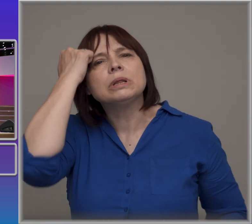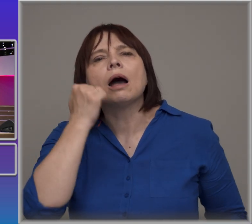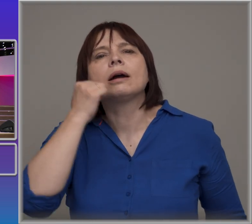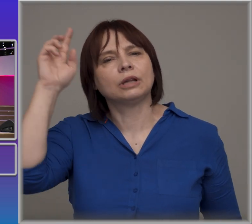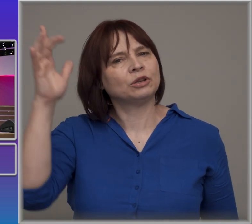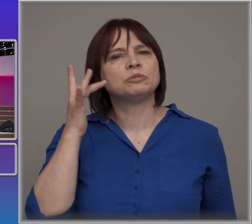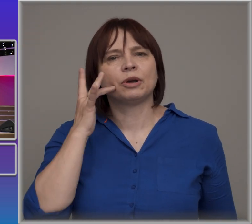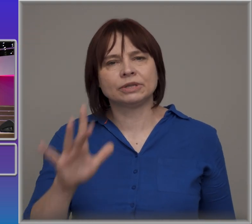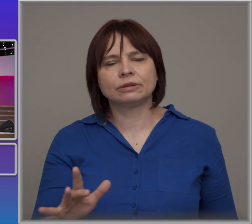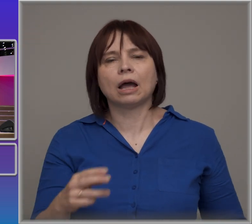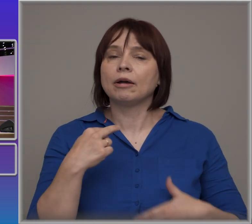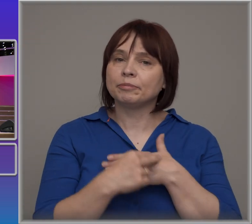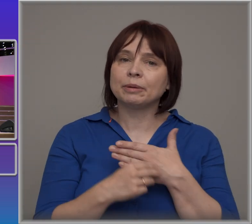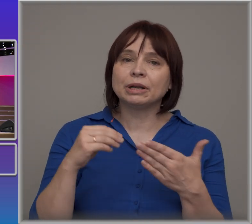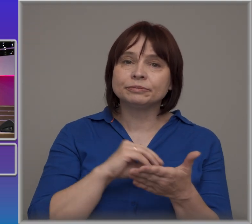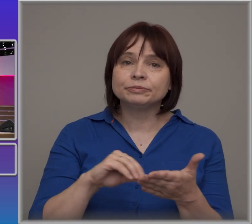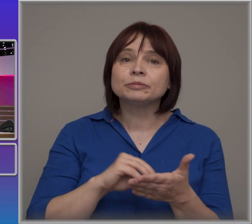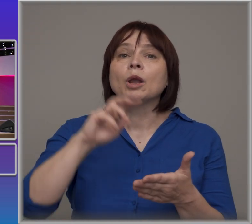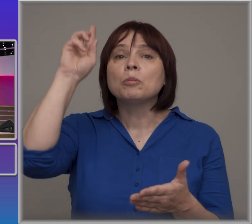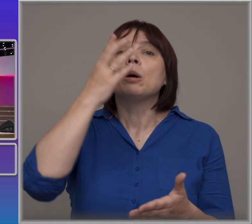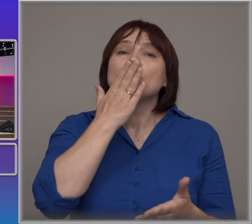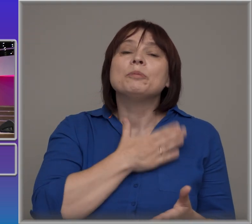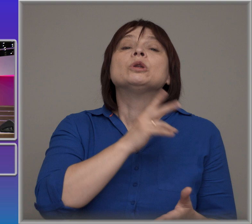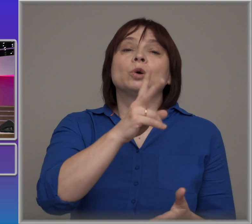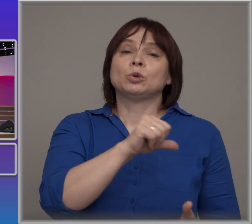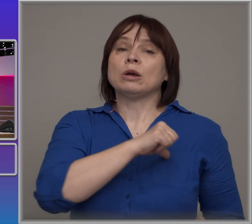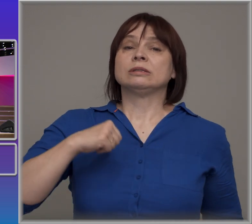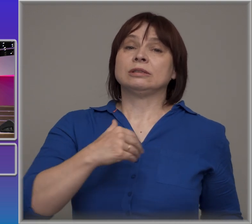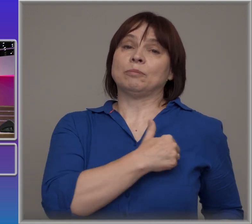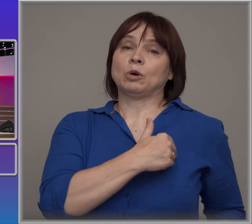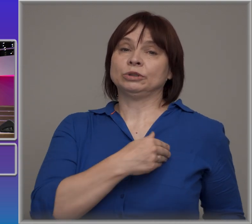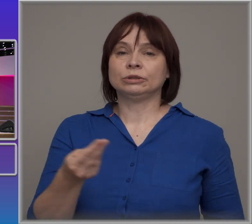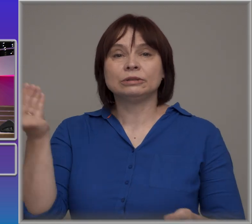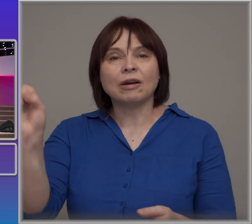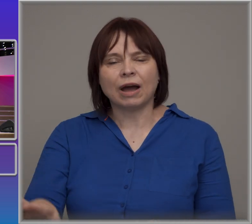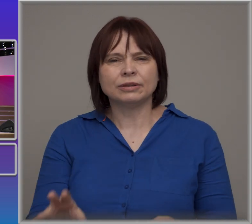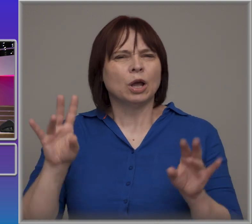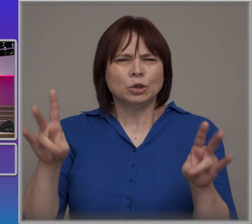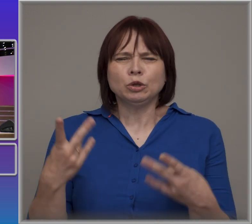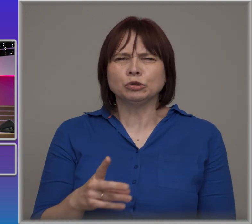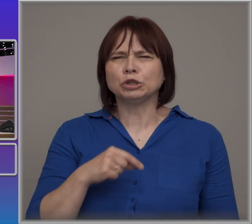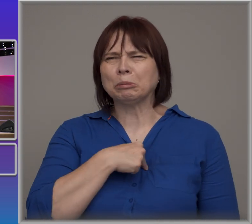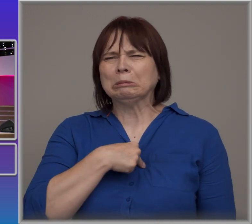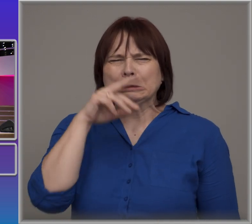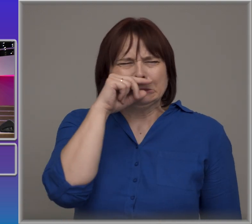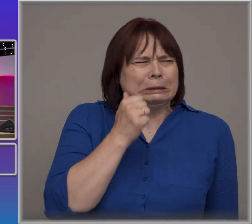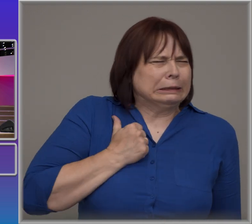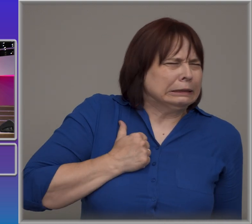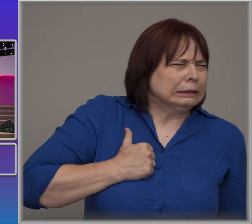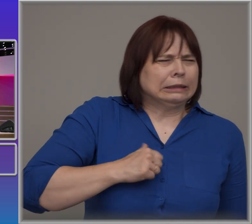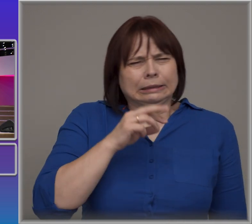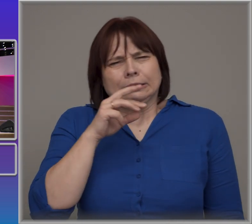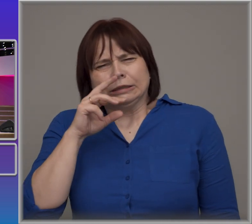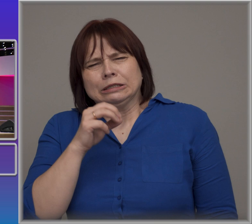вы исполняете это святое служение, то не только обеспечиваете нужды людей Божьих, но тем самым переполняете чашу благодарности